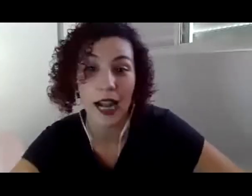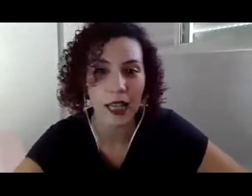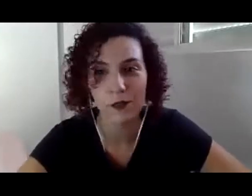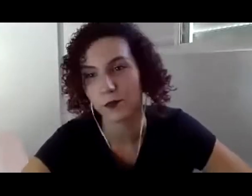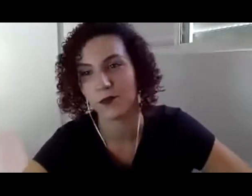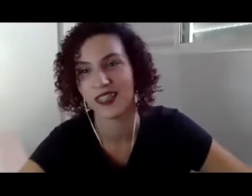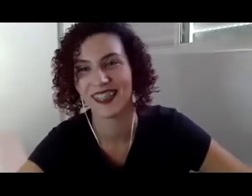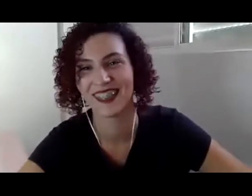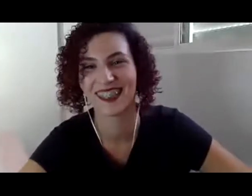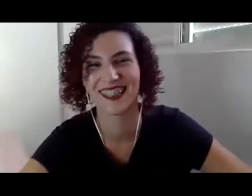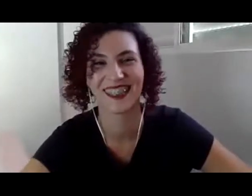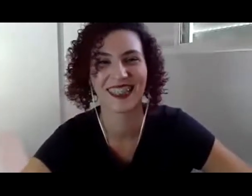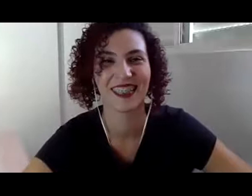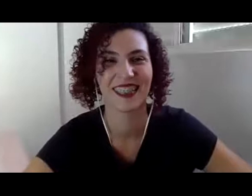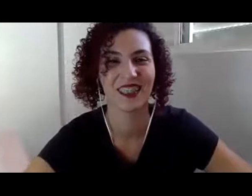Será?